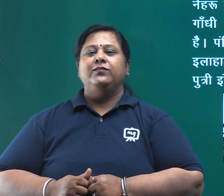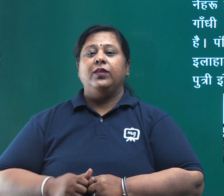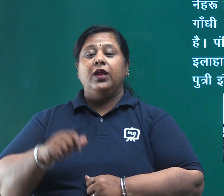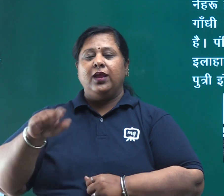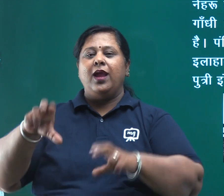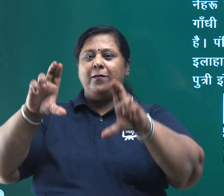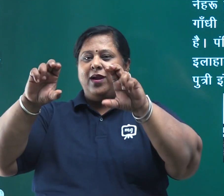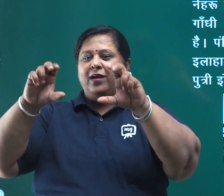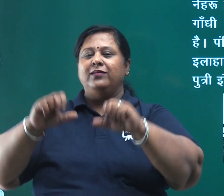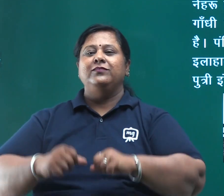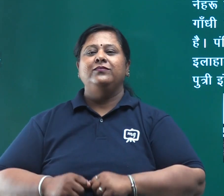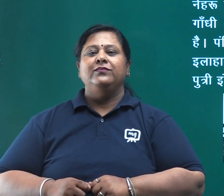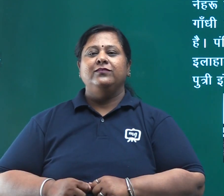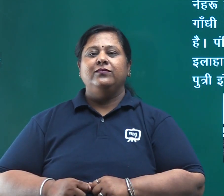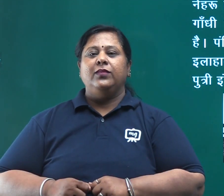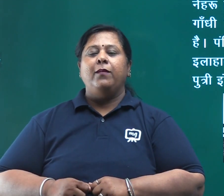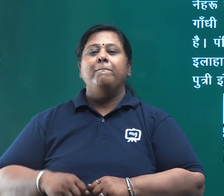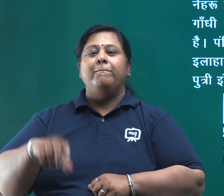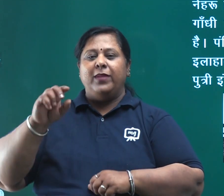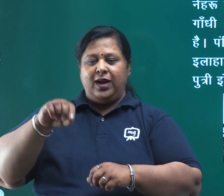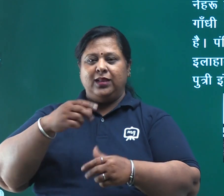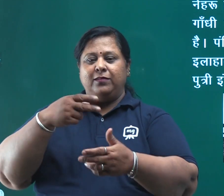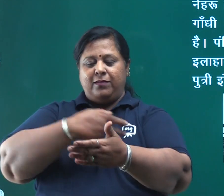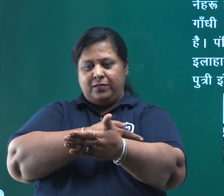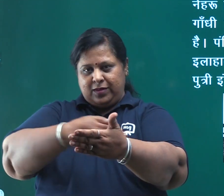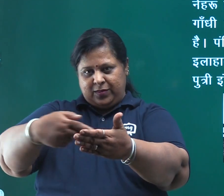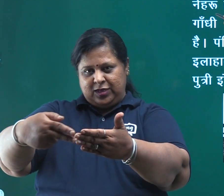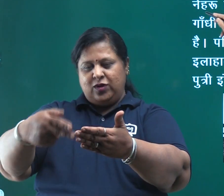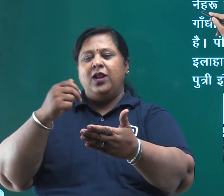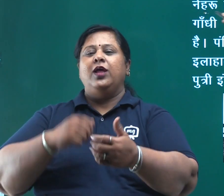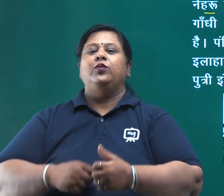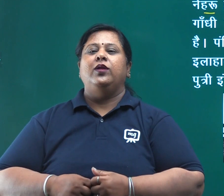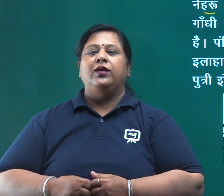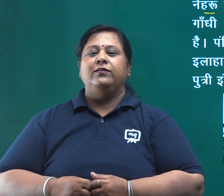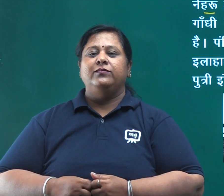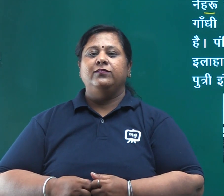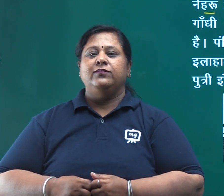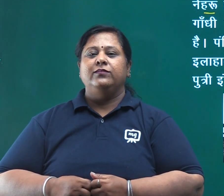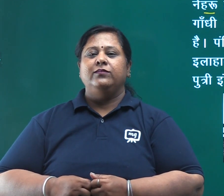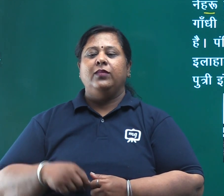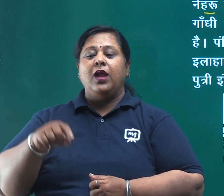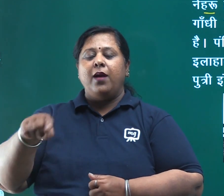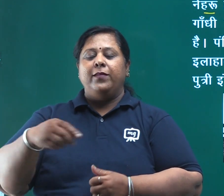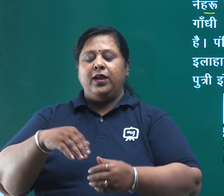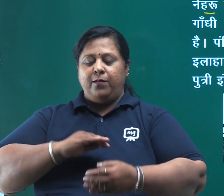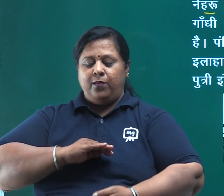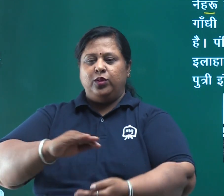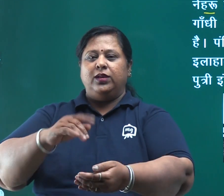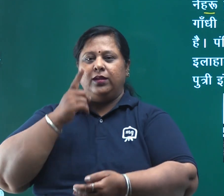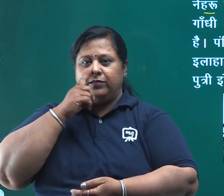यह पाठ पंडित जवाहरलाल नेहरू द्वारा अपनी पुत्री